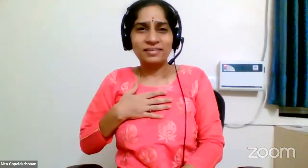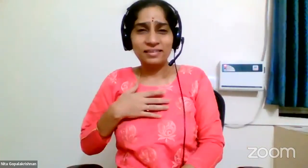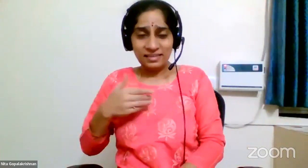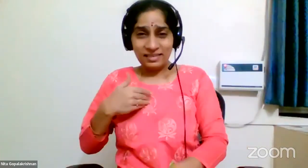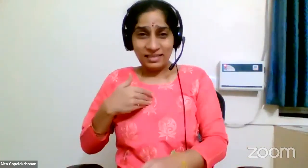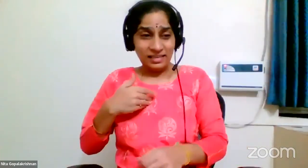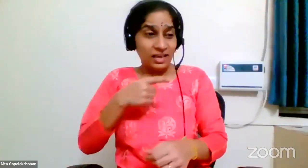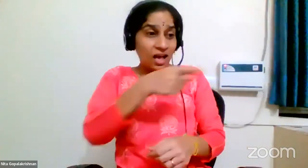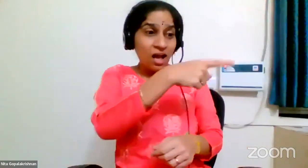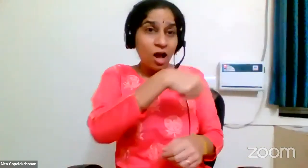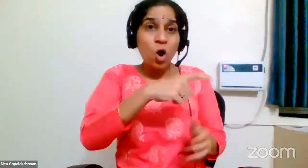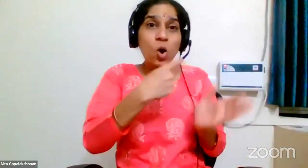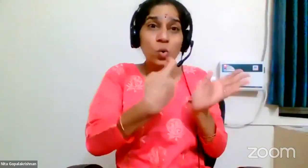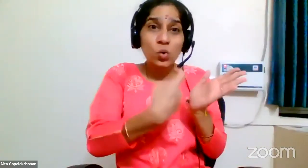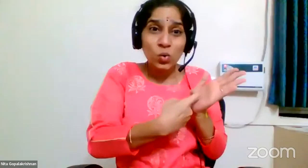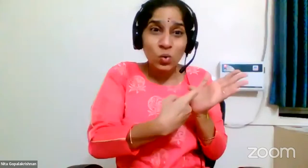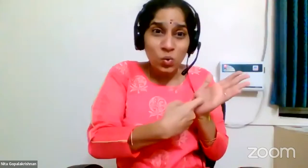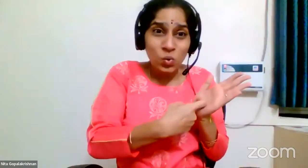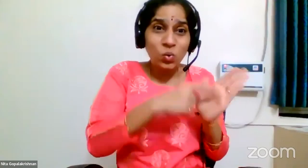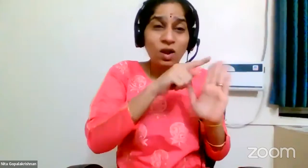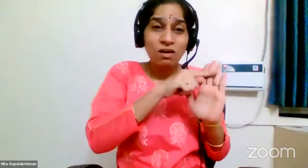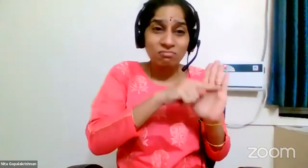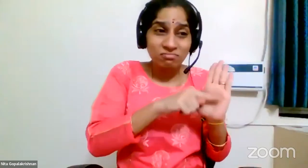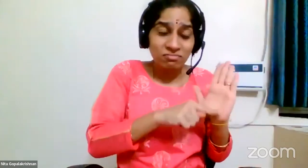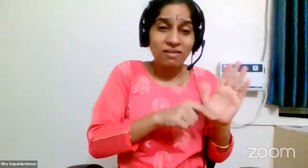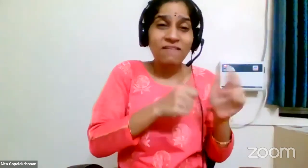लागू नहीं होता। वो अगर किसी